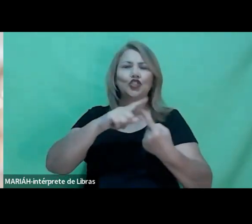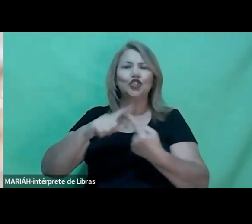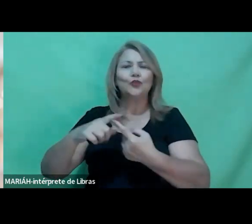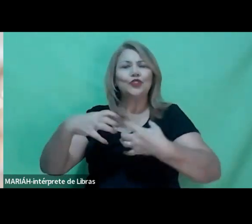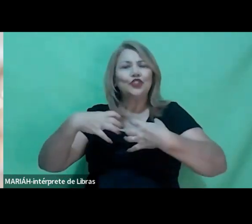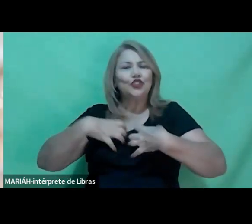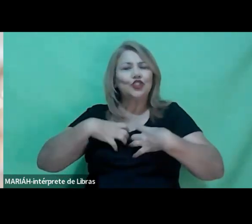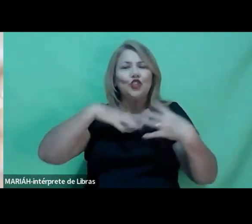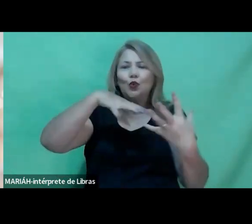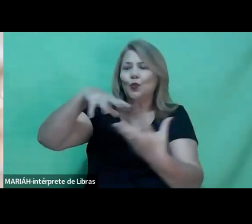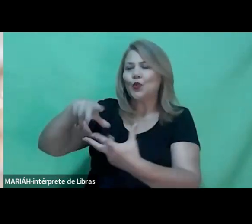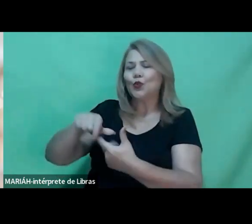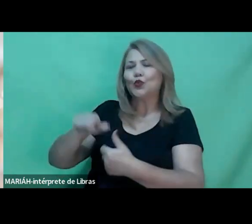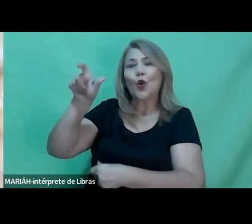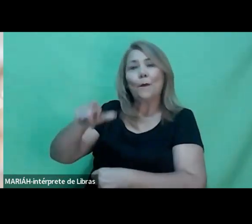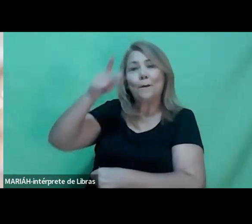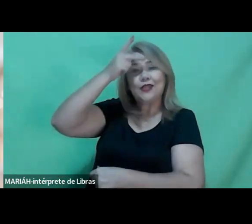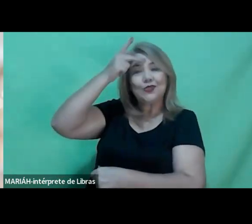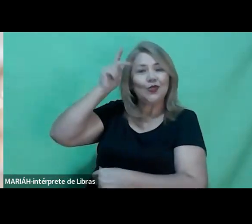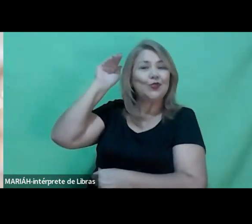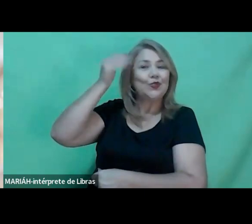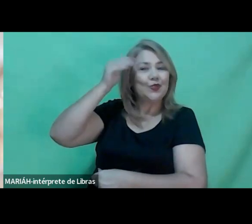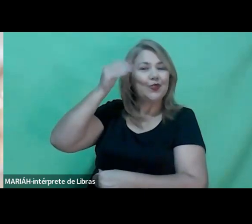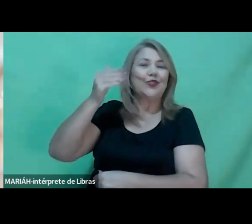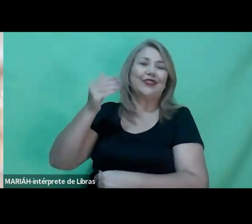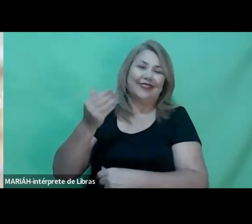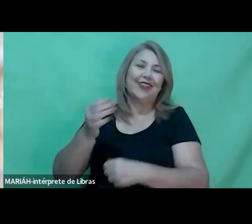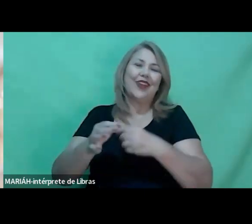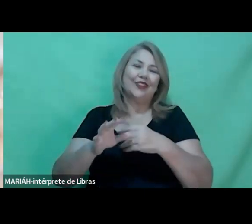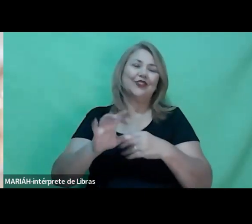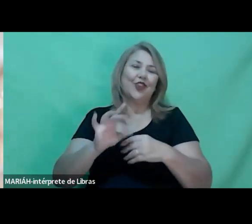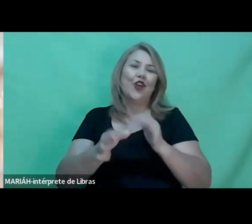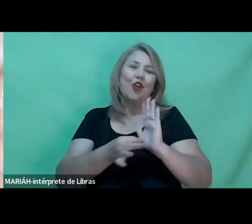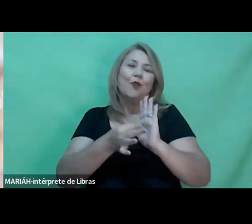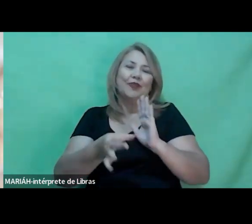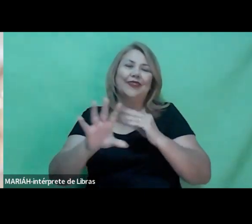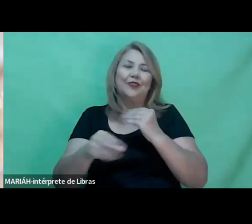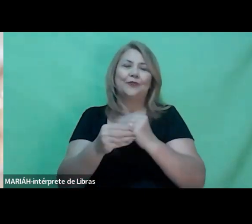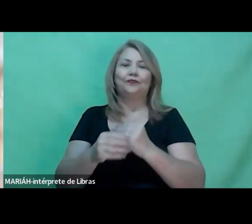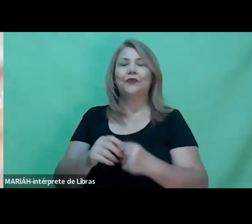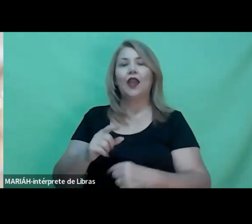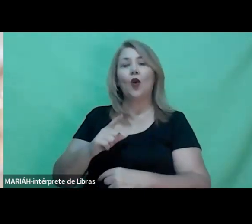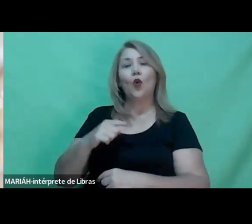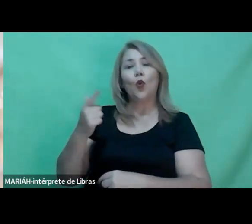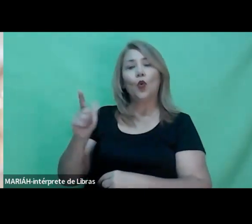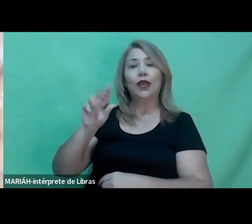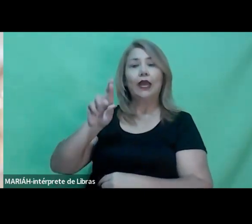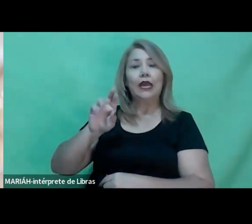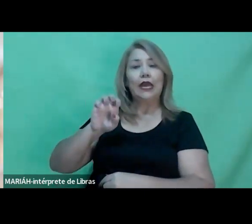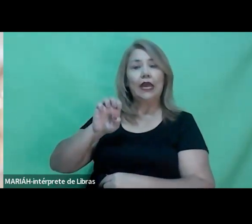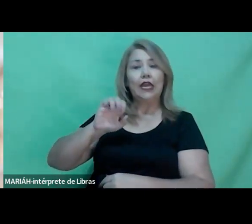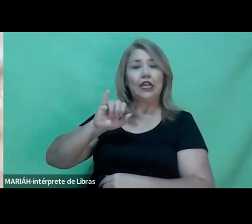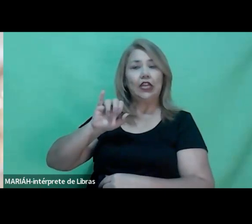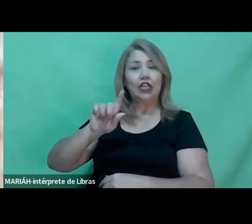idea de hacer sentir al mundo a las personas jordas ciegas fue un comentario Regina